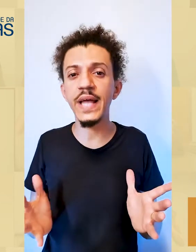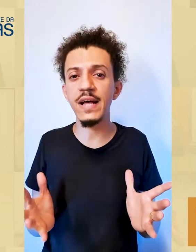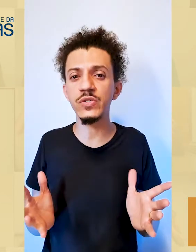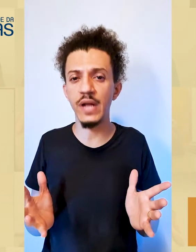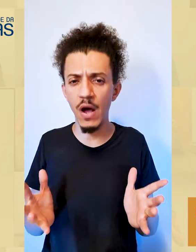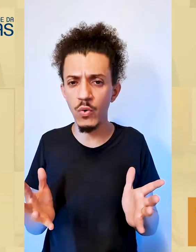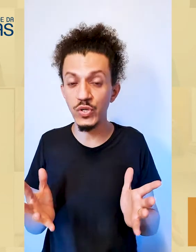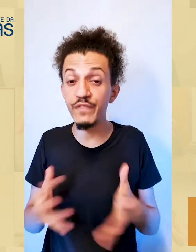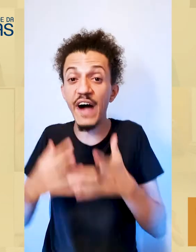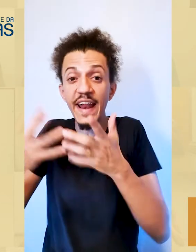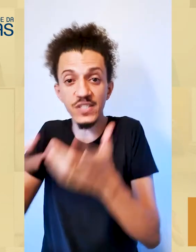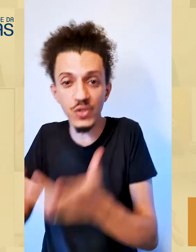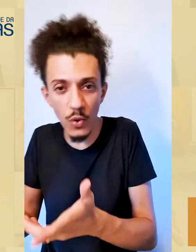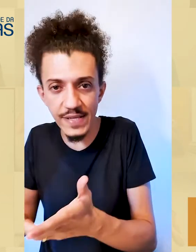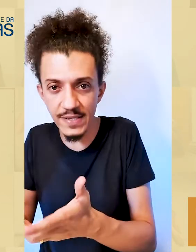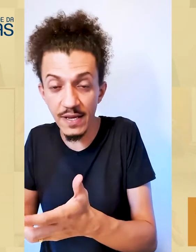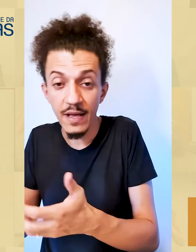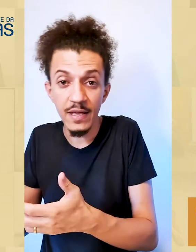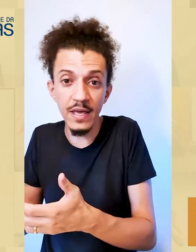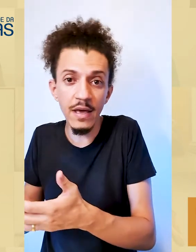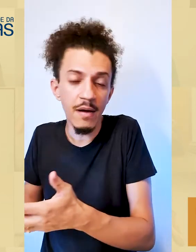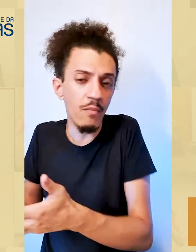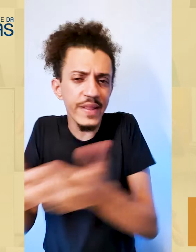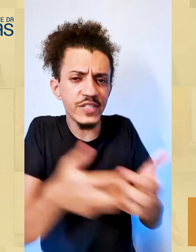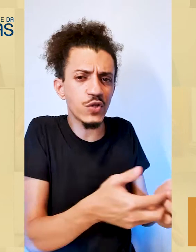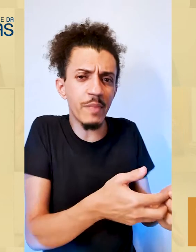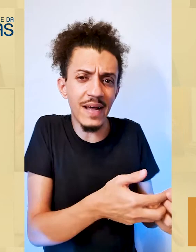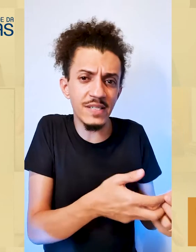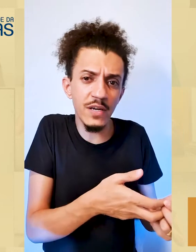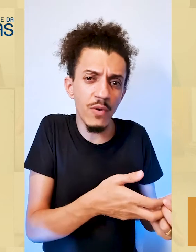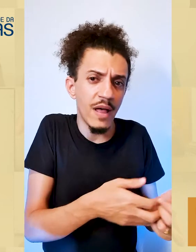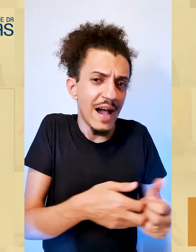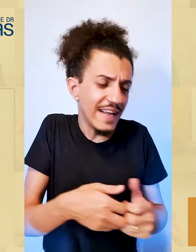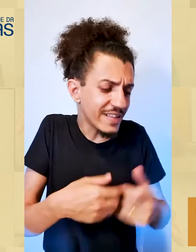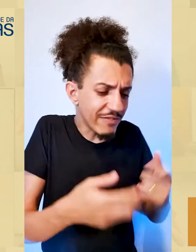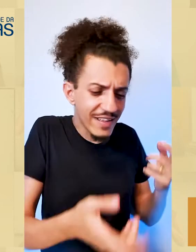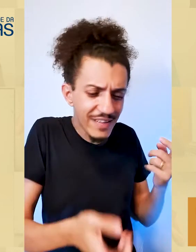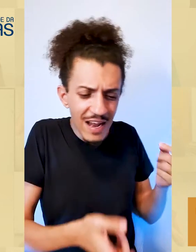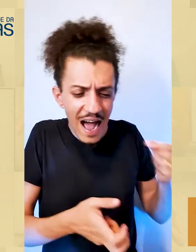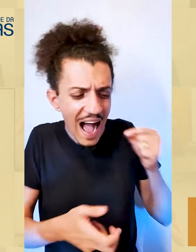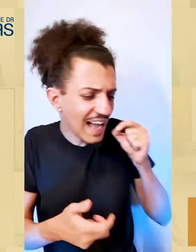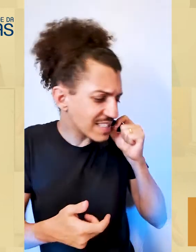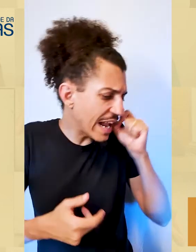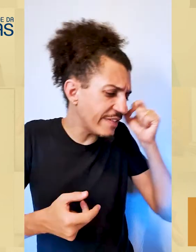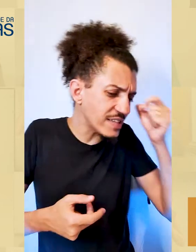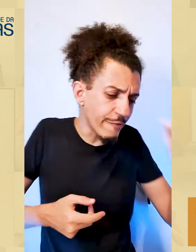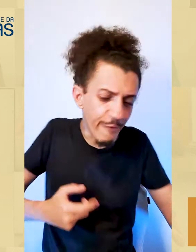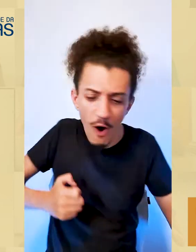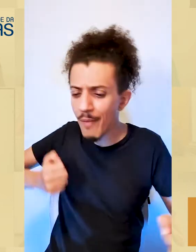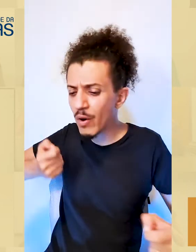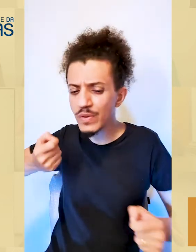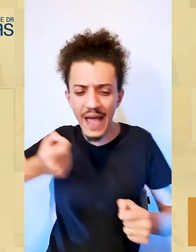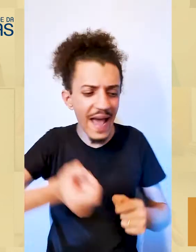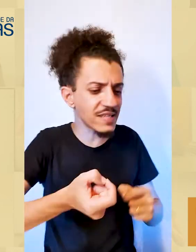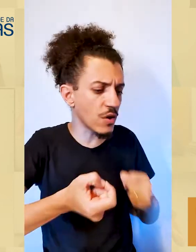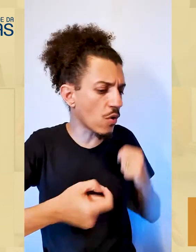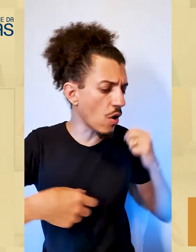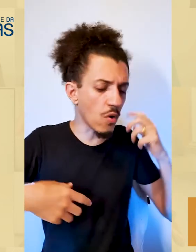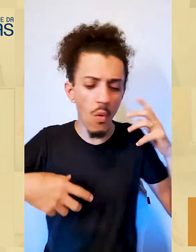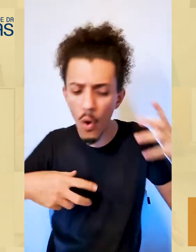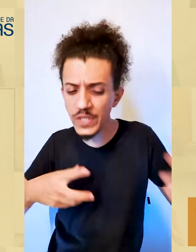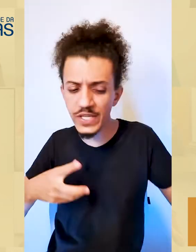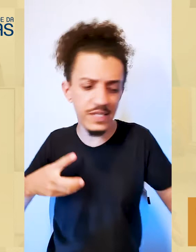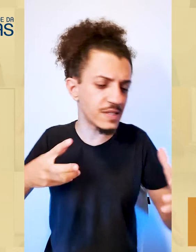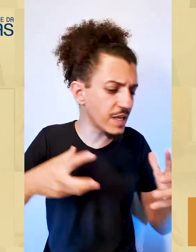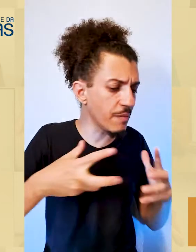nível internacional de várias coisas que muita gente do Brasil ainda estava tentando, escreve dessa forma ou dessa, eu